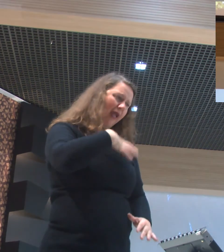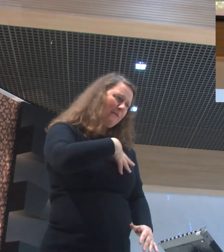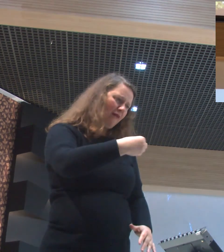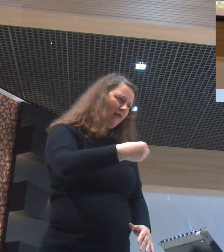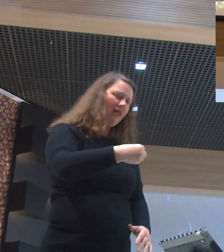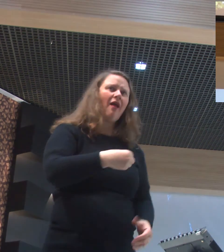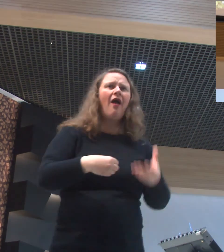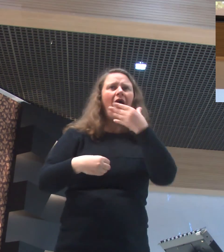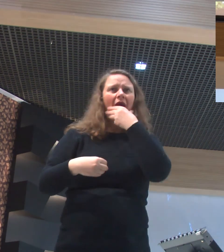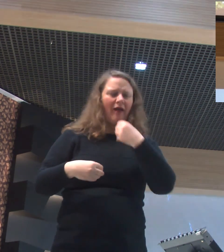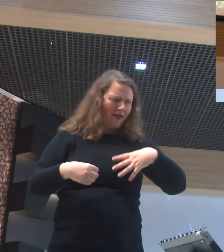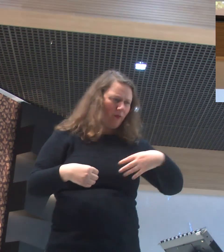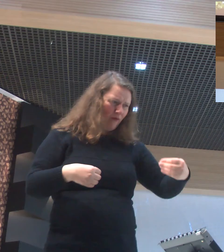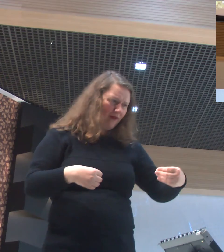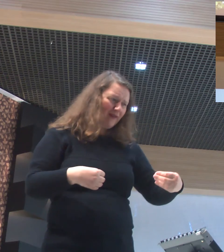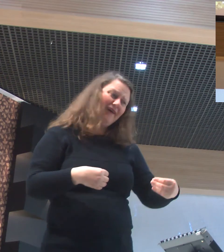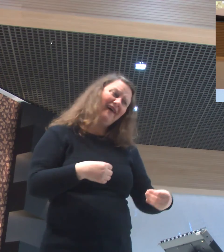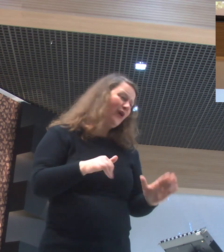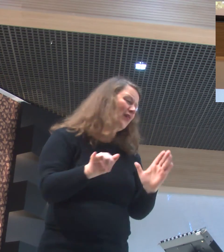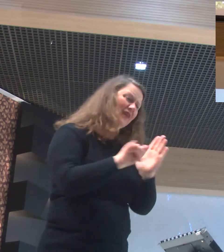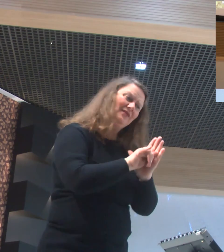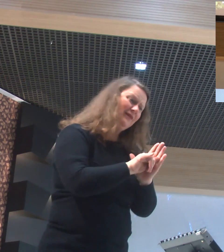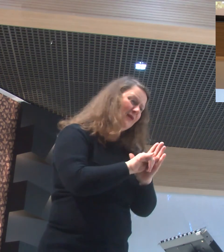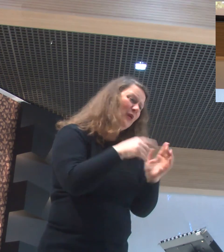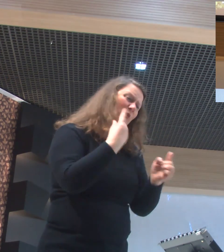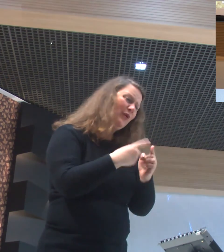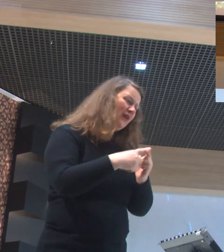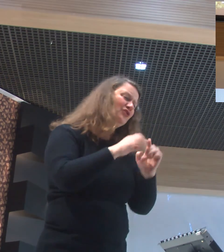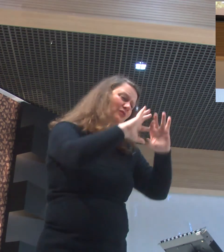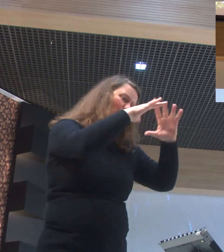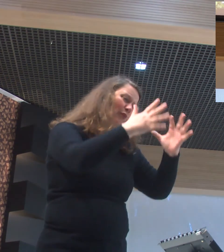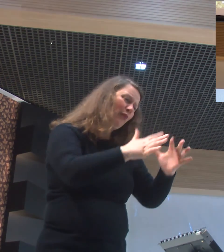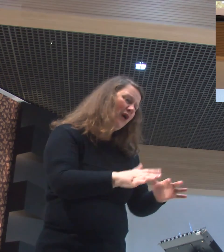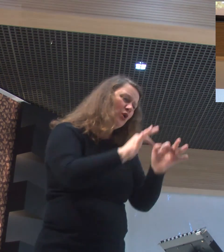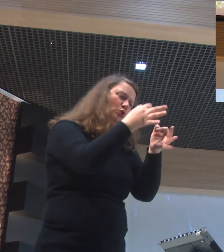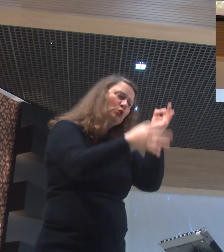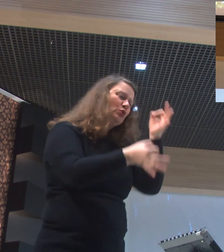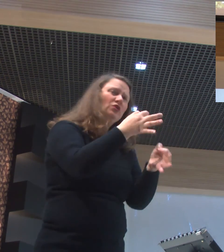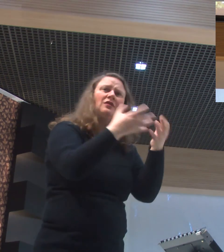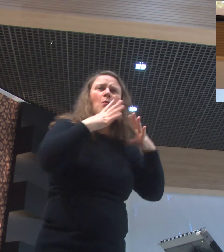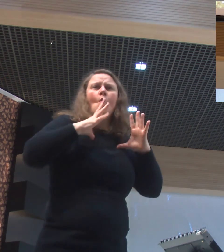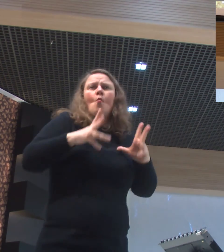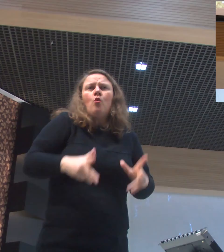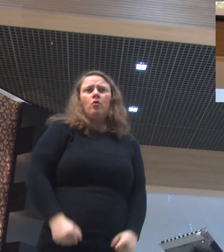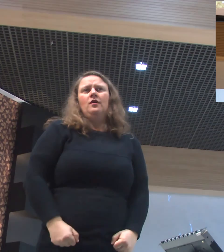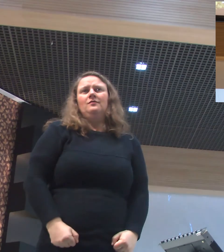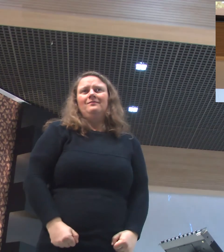é uma justiça que não é nossa, é de Jesus sobre nós, por isso ela é chamada de uma justiça imputada.